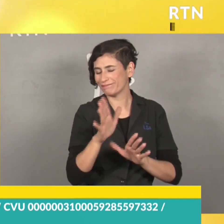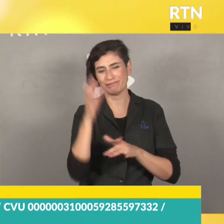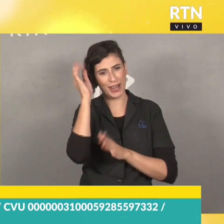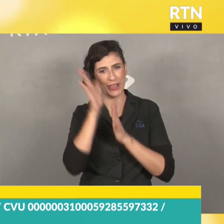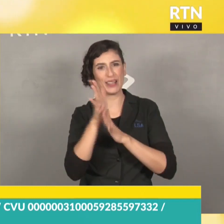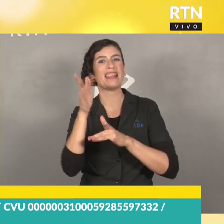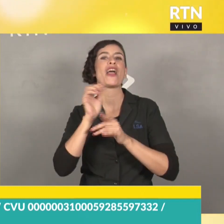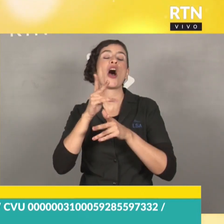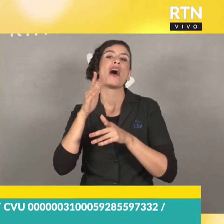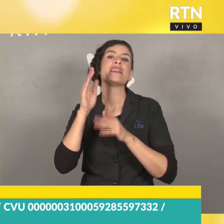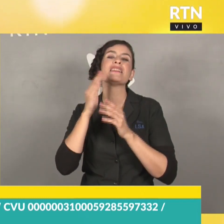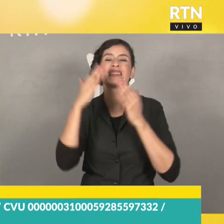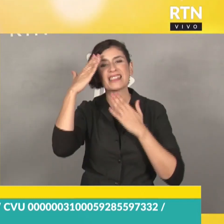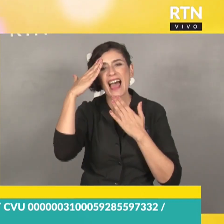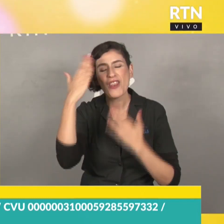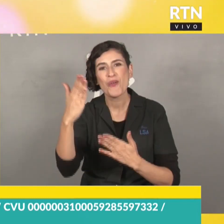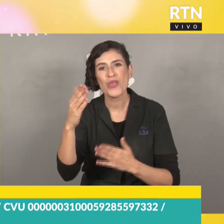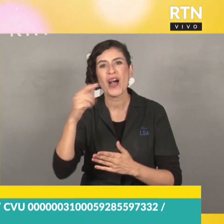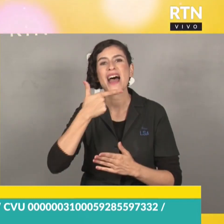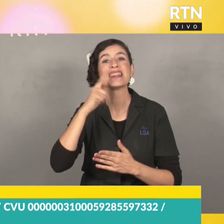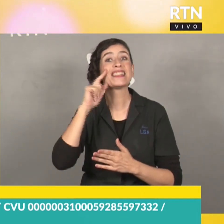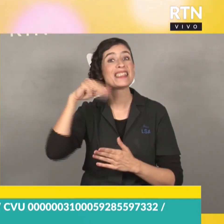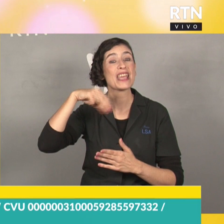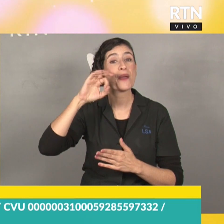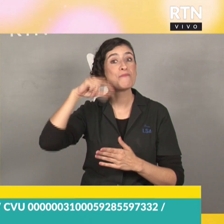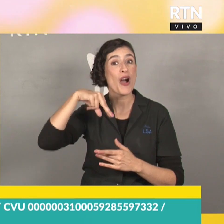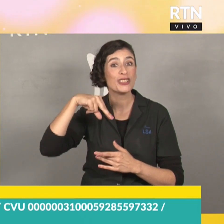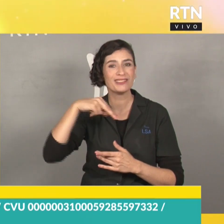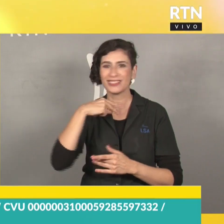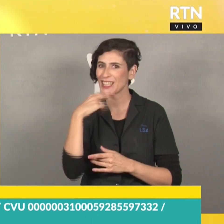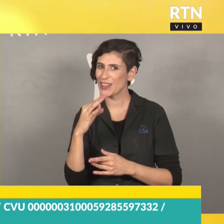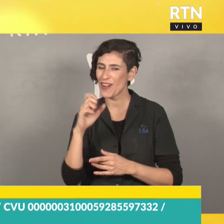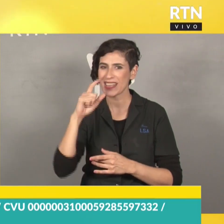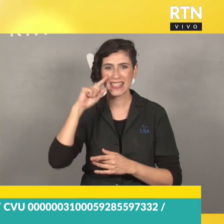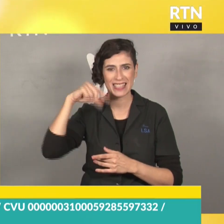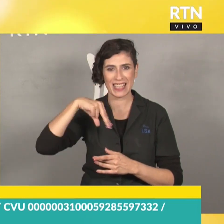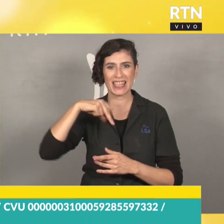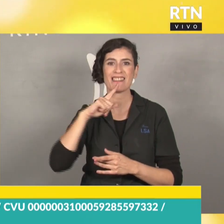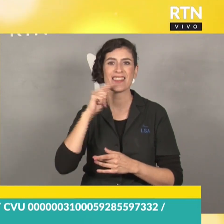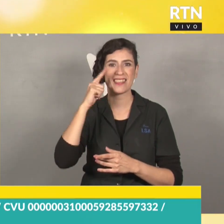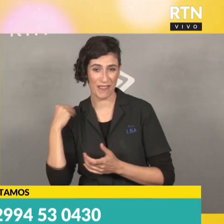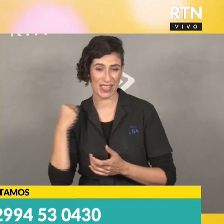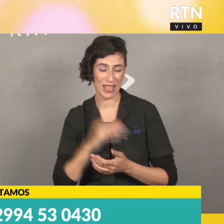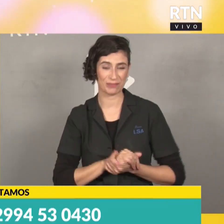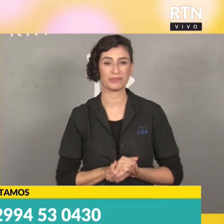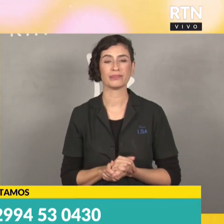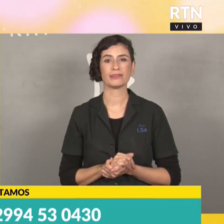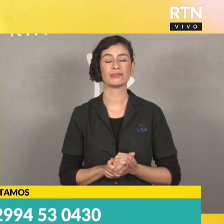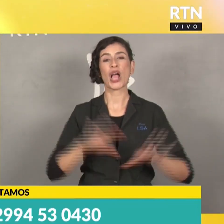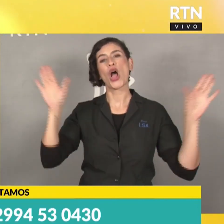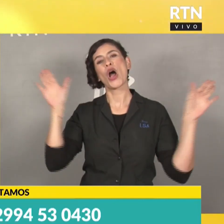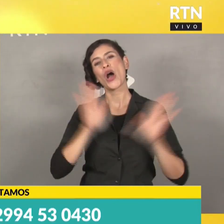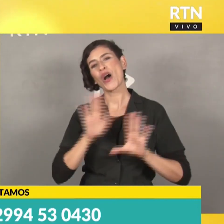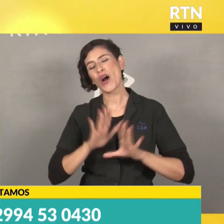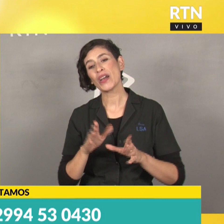Cintia Arias y a su hijo Simón. Le mandamos un beso grande y gracias por acompañarnos. Un beso grande, Simón. Hola, ¿qué